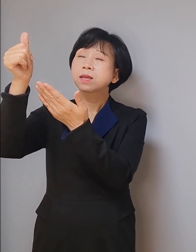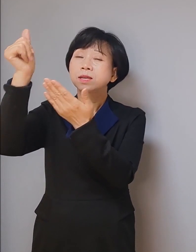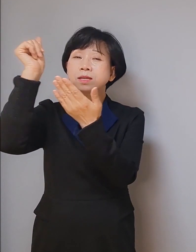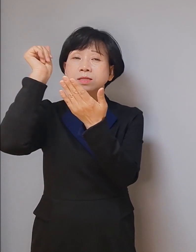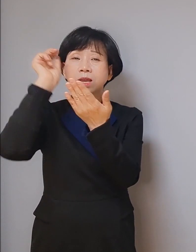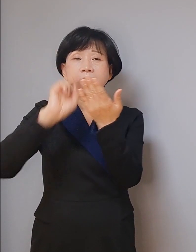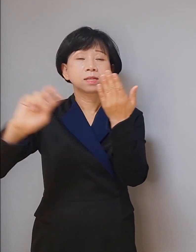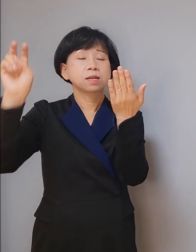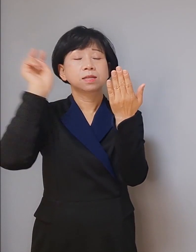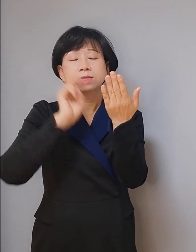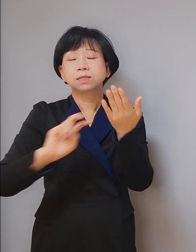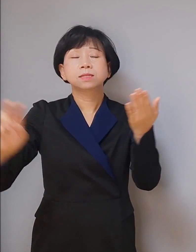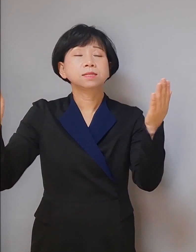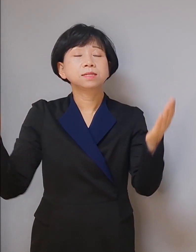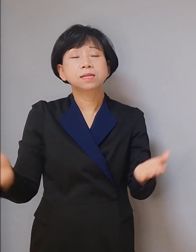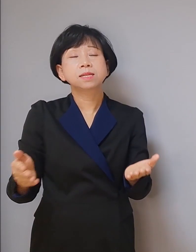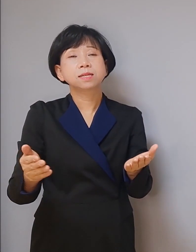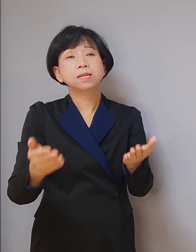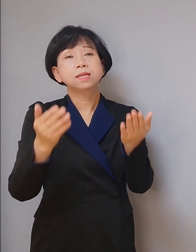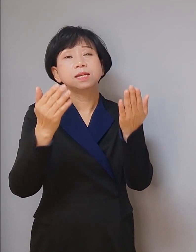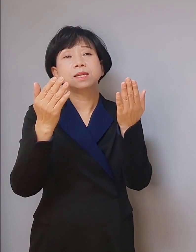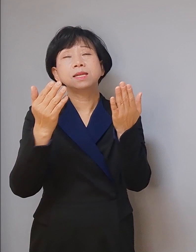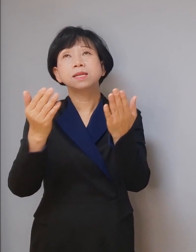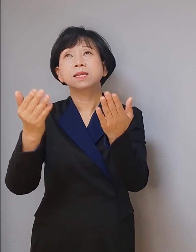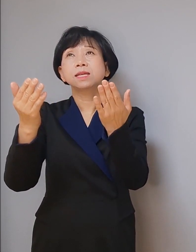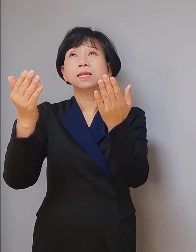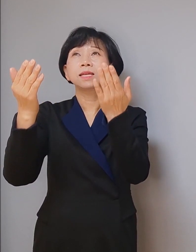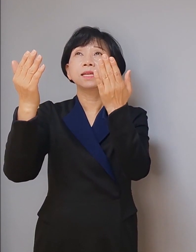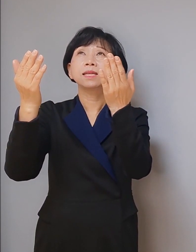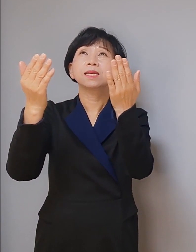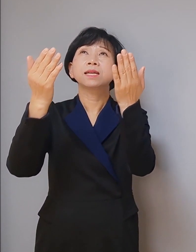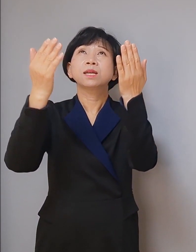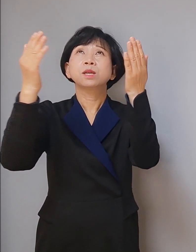주님께 찬양 드리리 모든